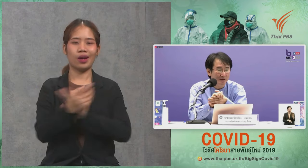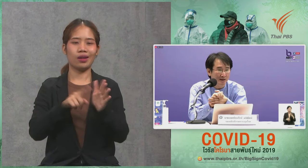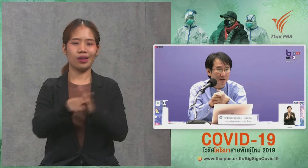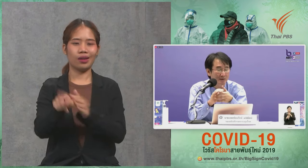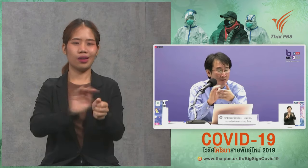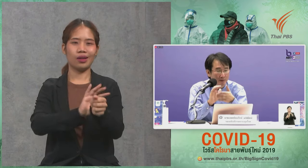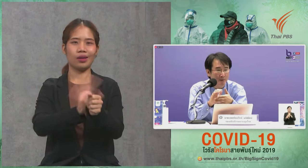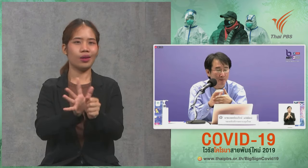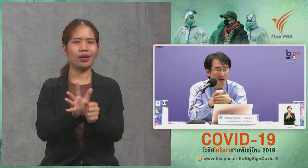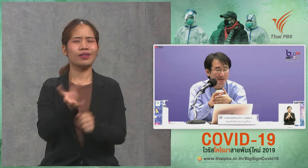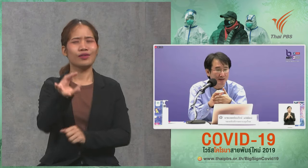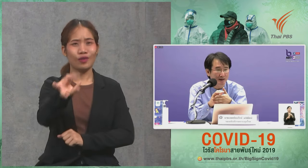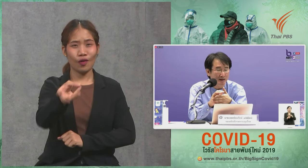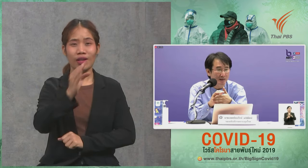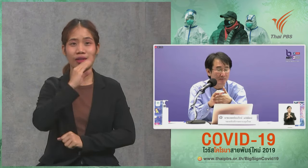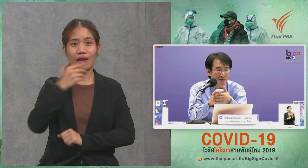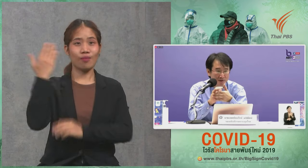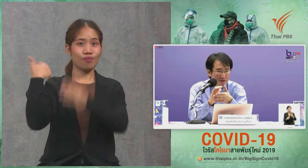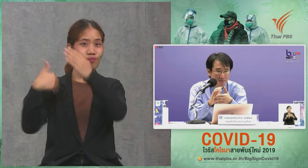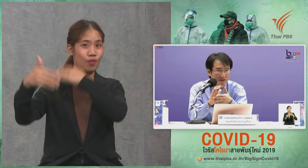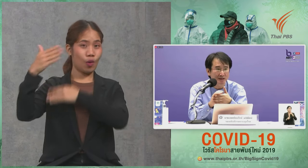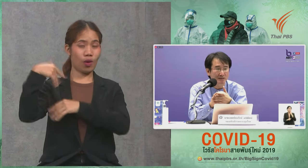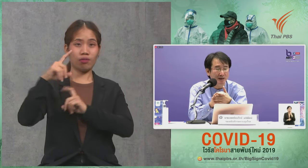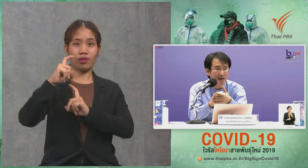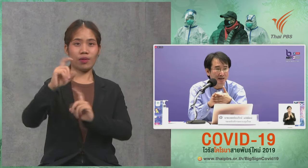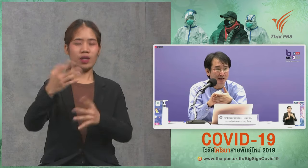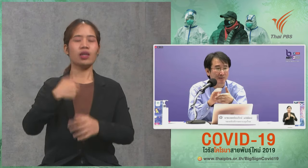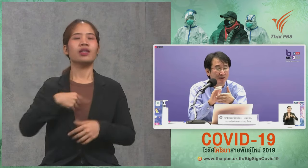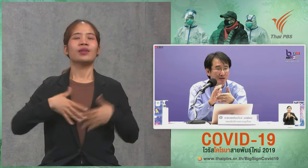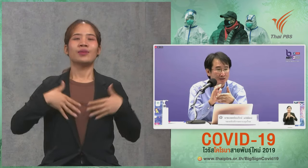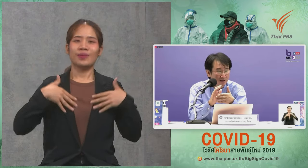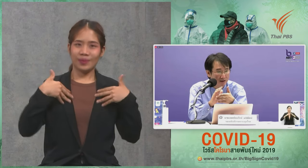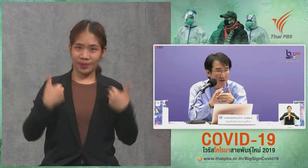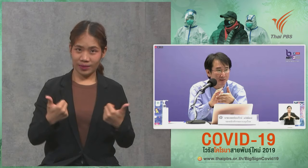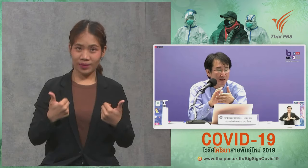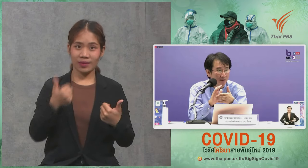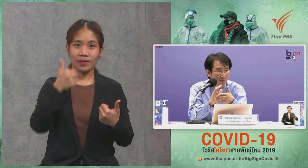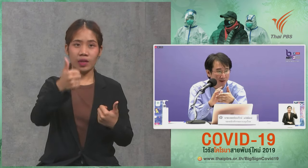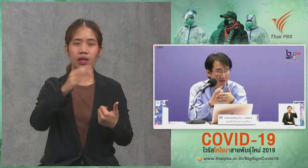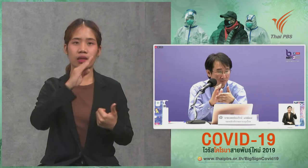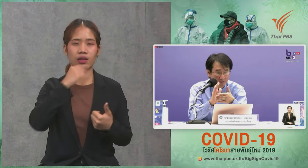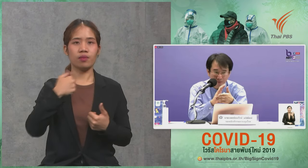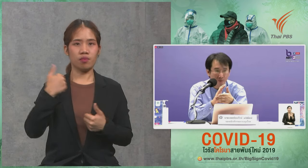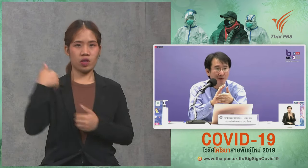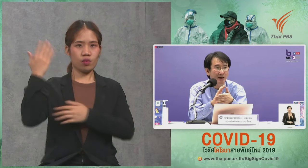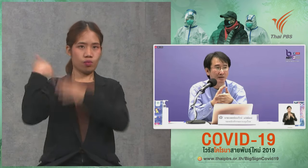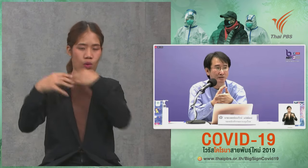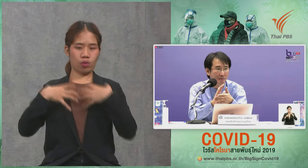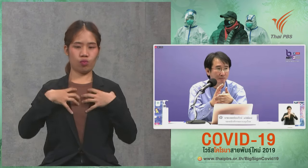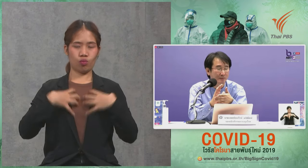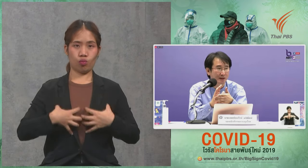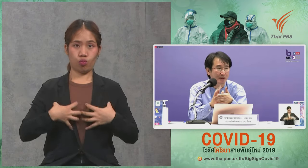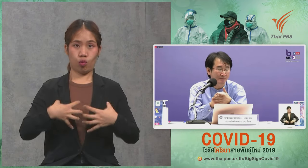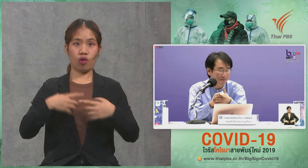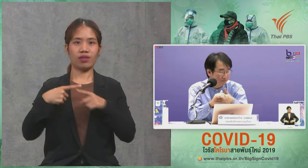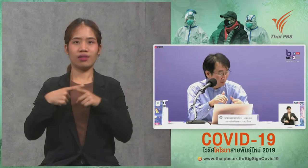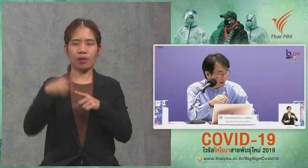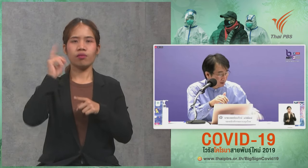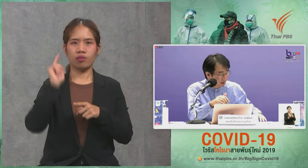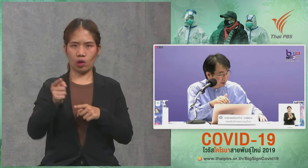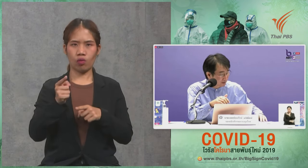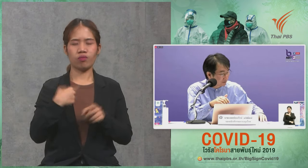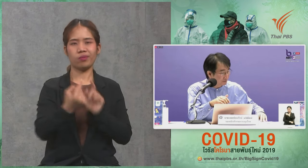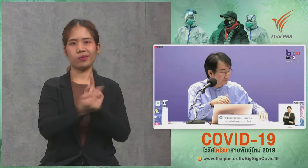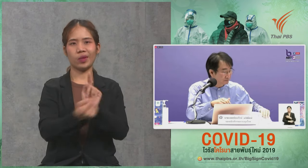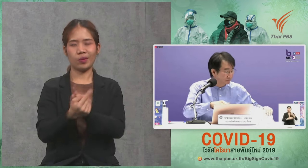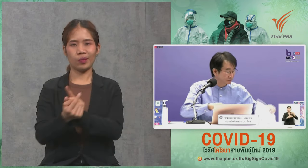ากนะครับถ้าเราไม่มีประวัติเสี่ยงนะครับทำใจให้สบายนะครับถ้าเกิดเรามีอาการปอดอักเสบรีบไปพบแพทย์จบนะครับ